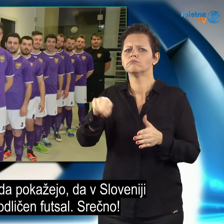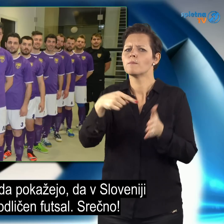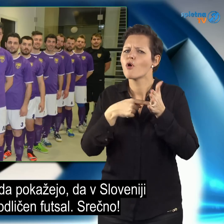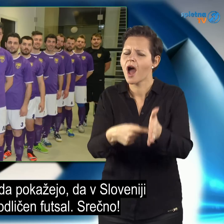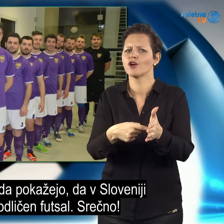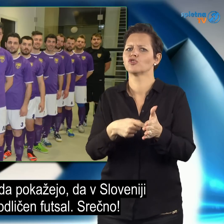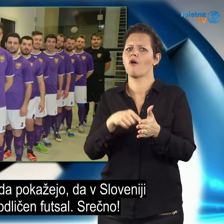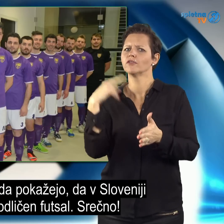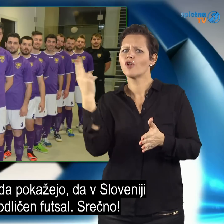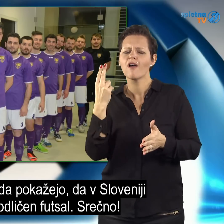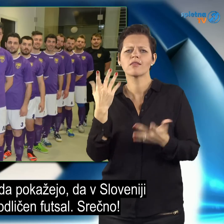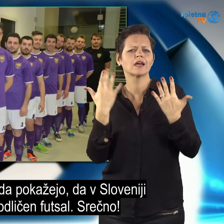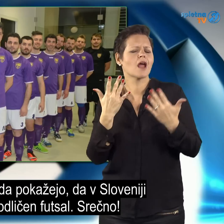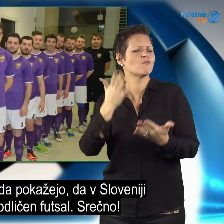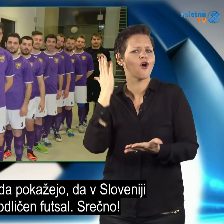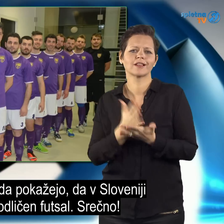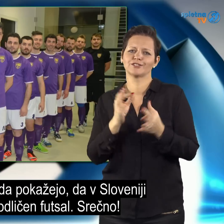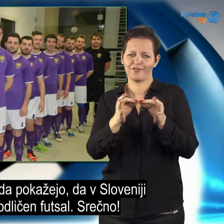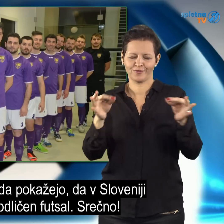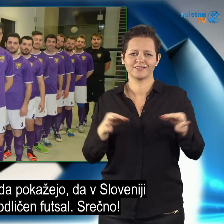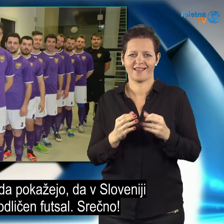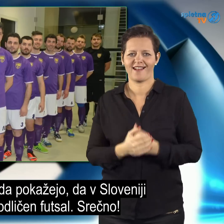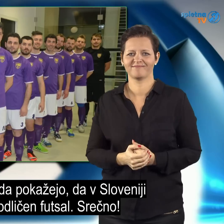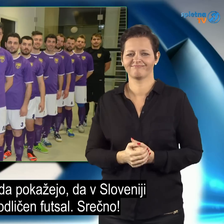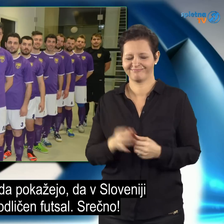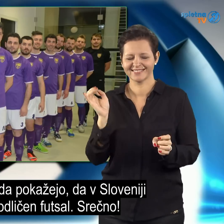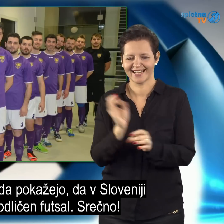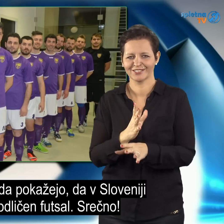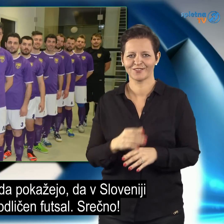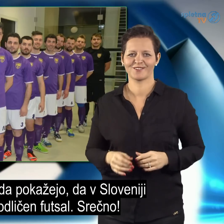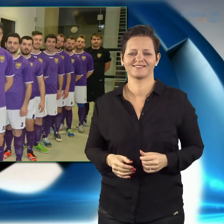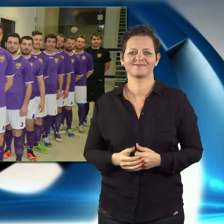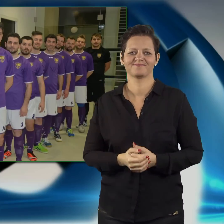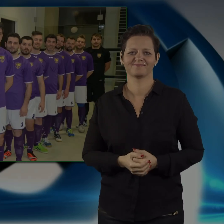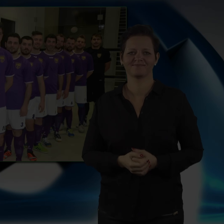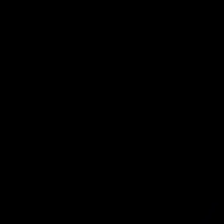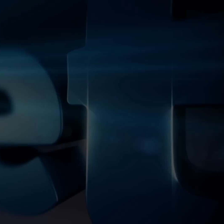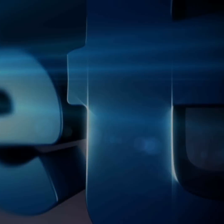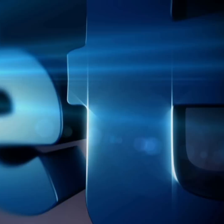igramo odličen futsal. Srečno!